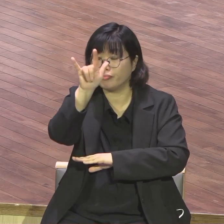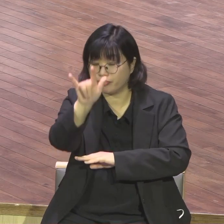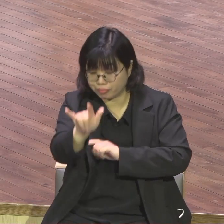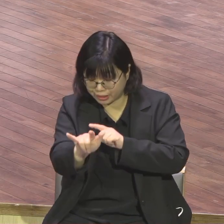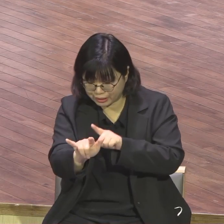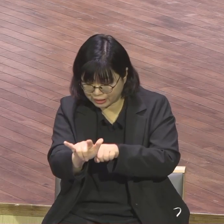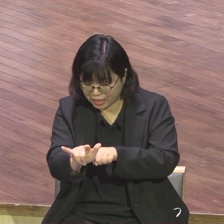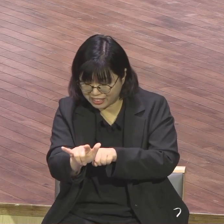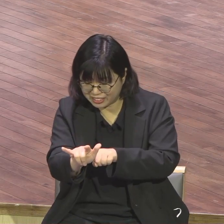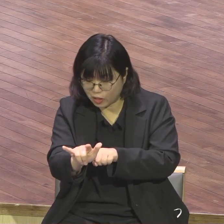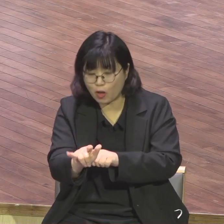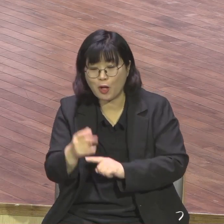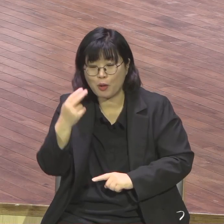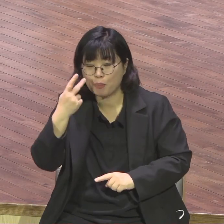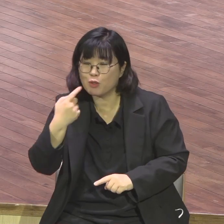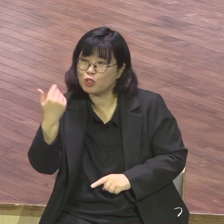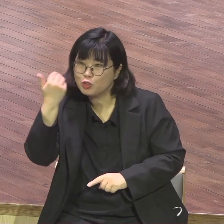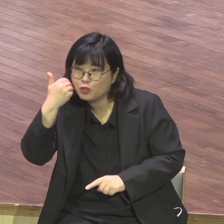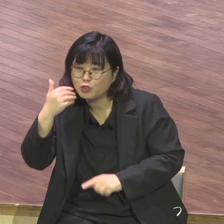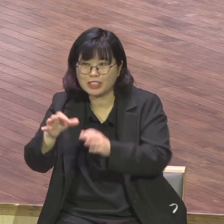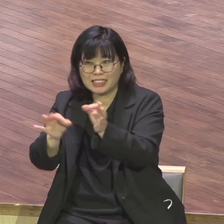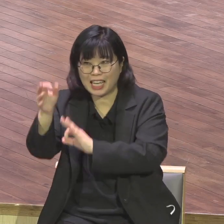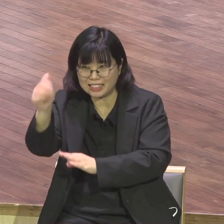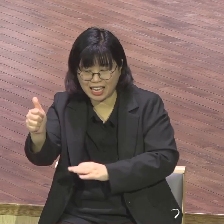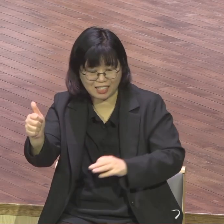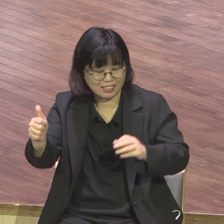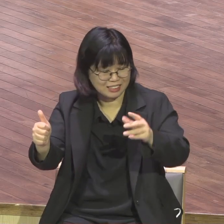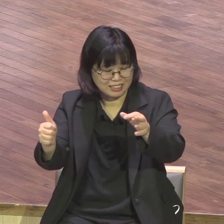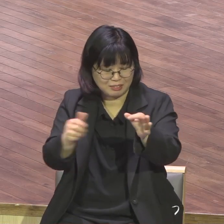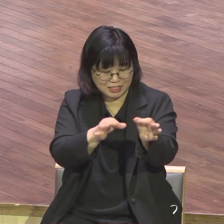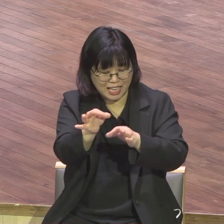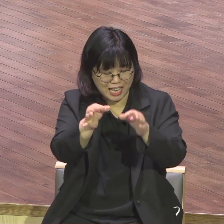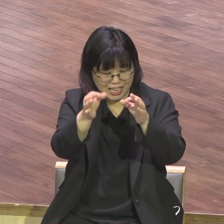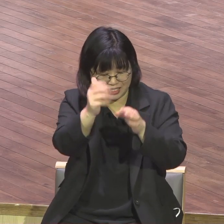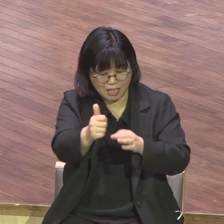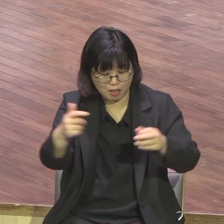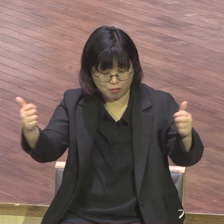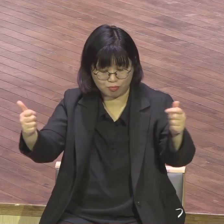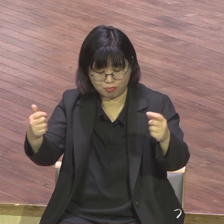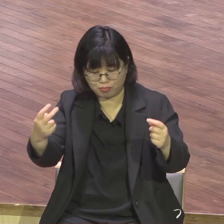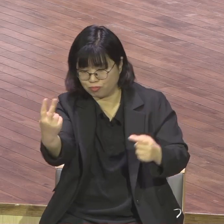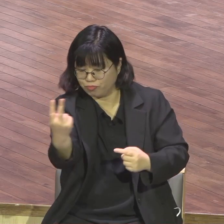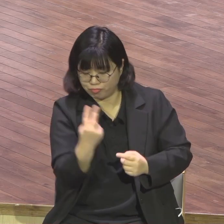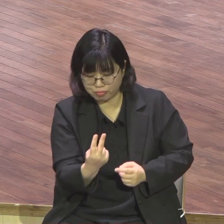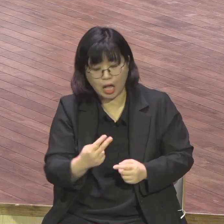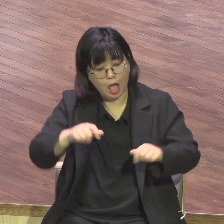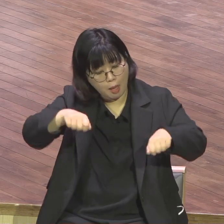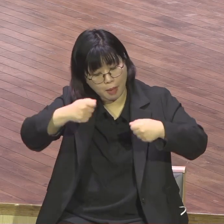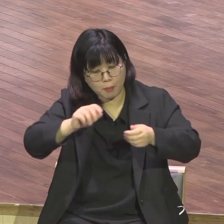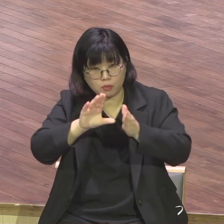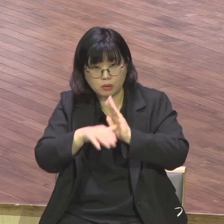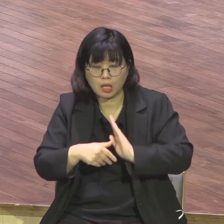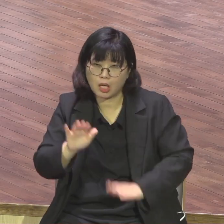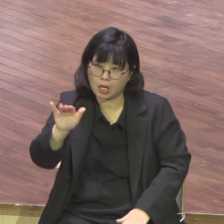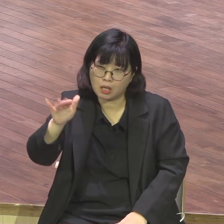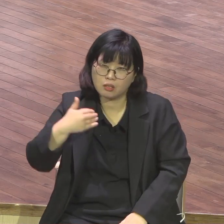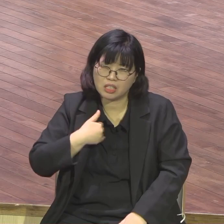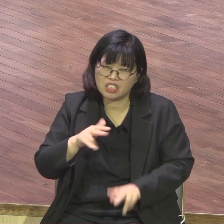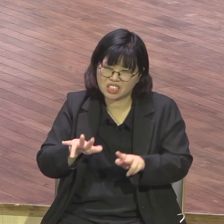한마디 그냥 알았어요. 끝이래요. 그래서 뭐 사인도 하고 뭐 이런 거 없대. 그냥 말 한마디 먹고 바로 쉬세요.